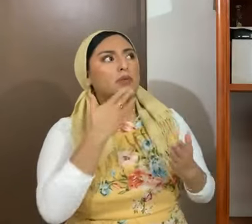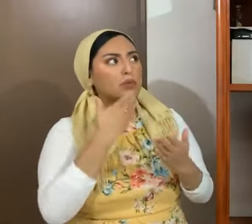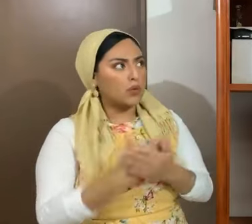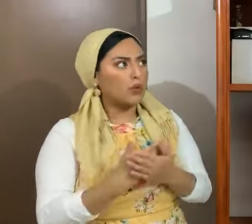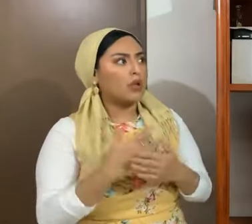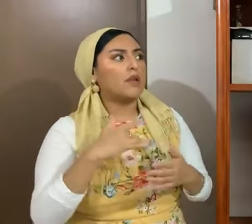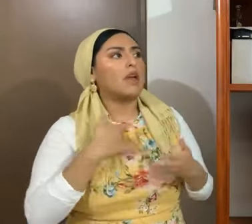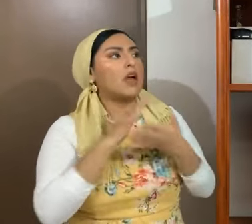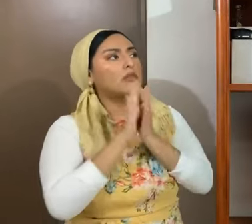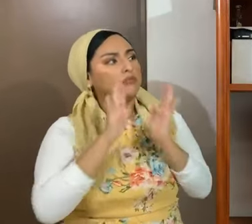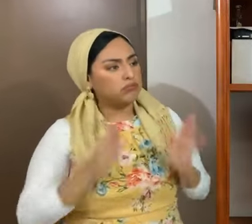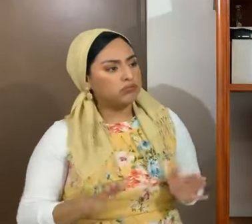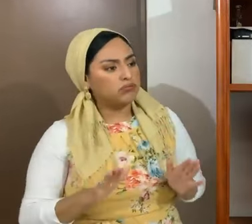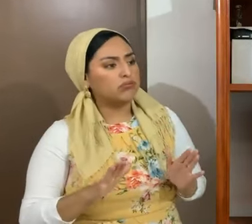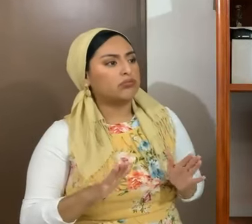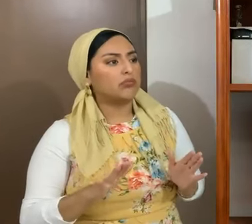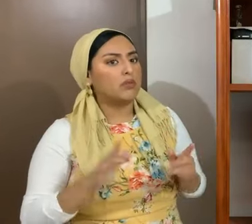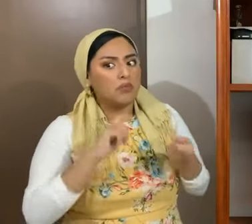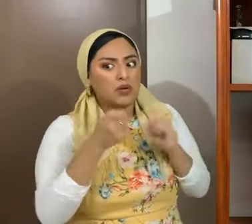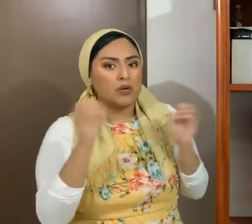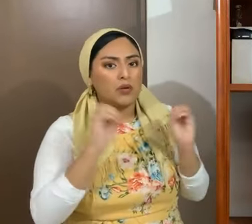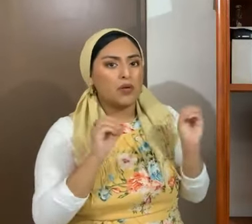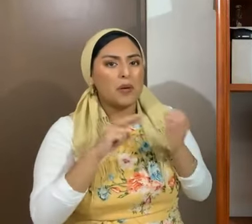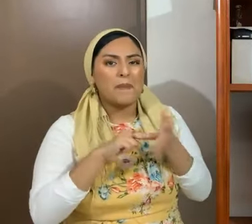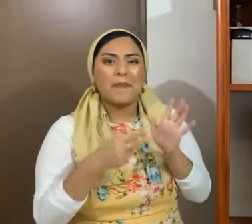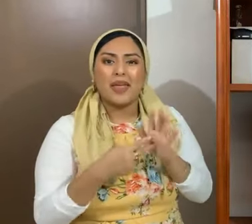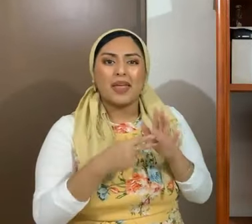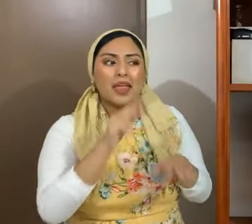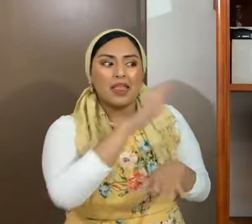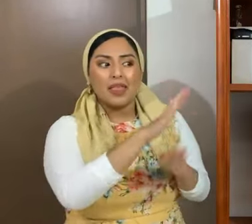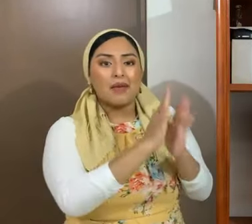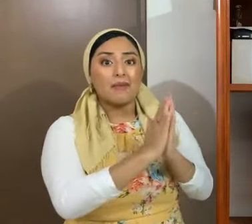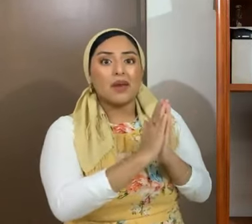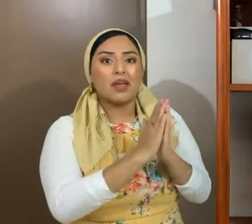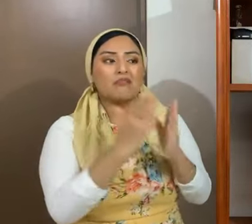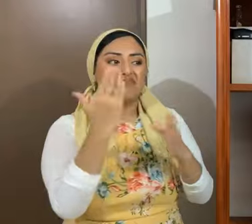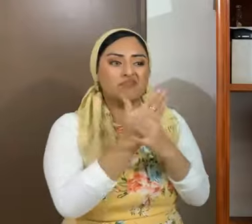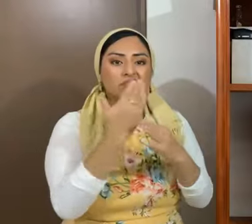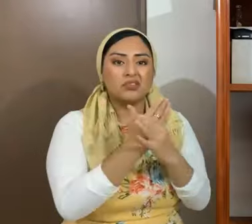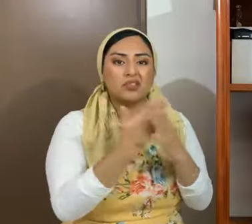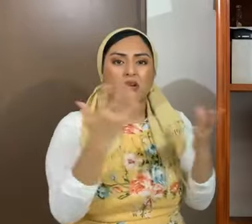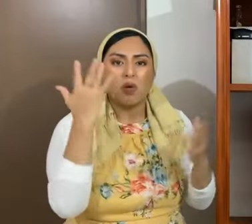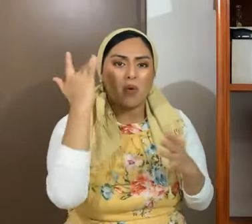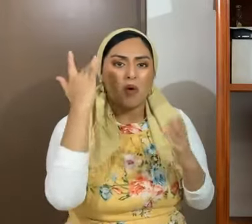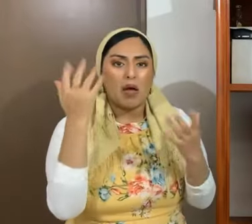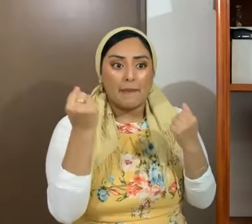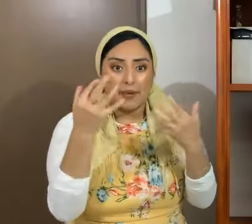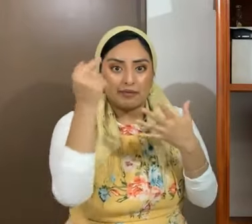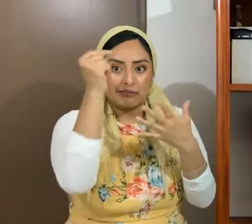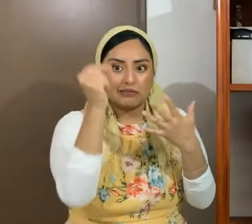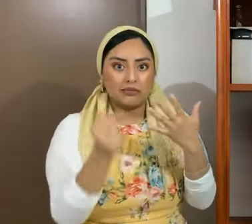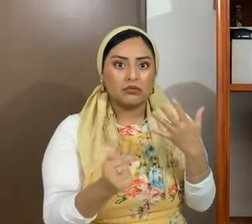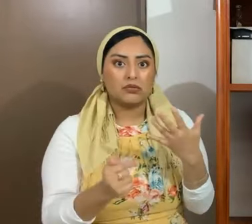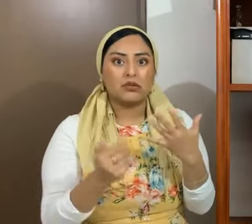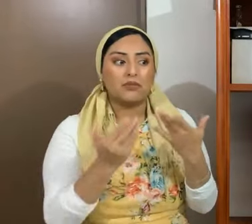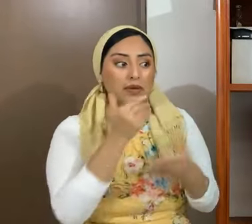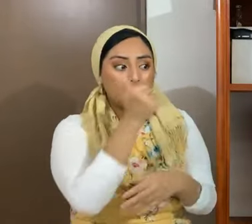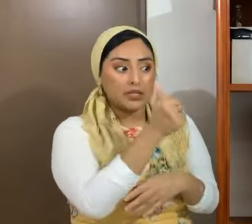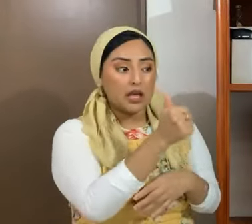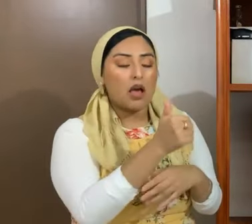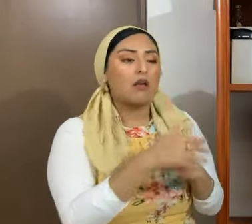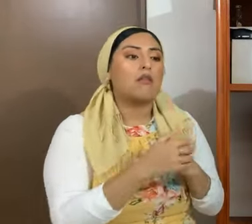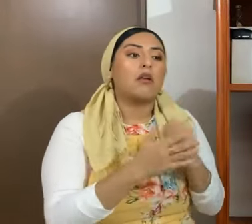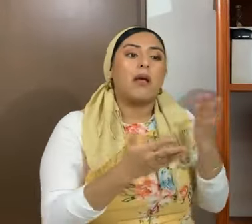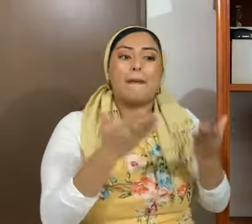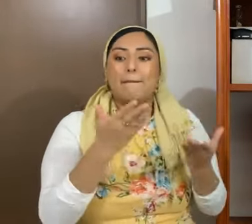no veo que las cosas cambien. ¿Qué quiere decir? Pues que su oración está siendo estorbada. ¿Por qué? Pueden ser muchas cosas, ya lo dije, pueden ser ellos